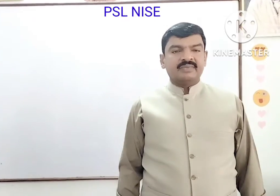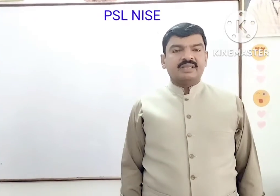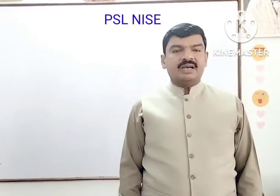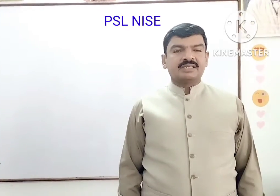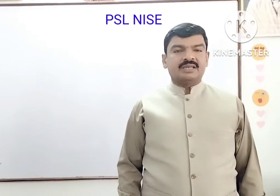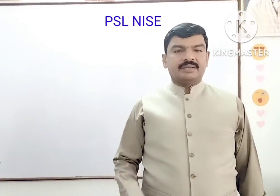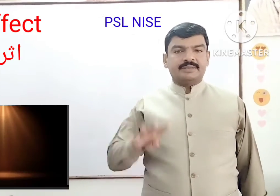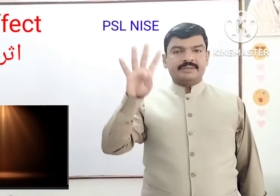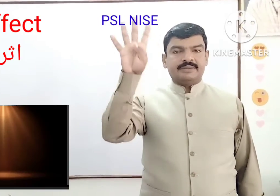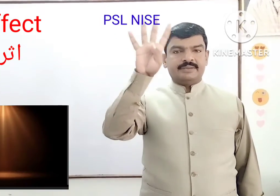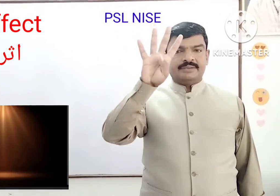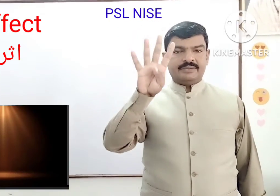असर,